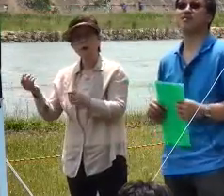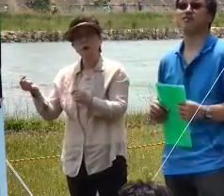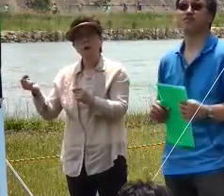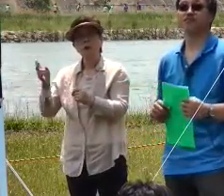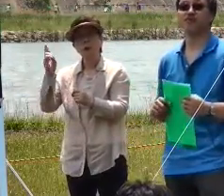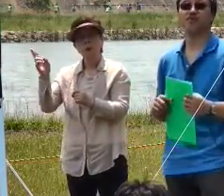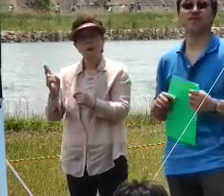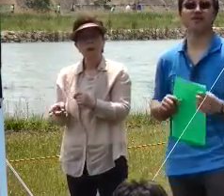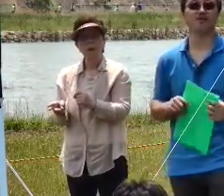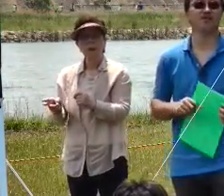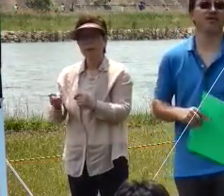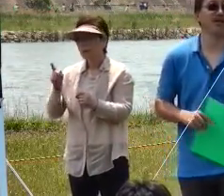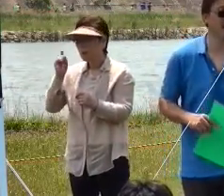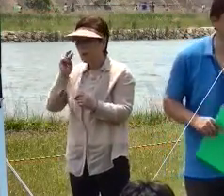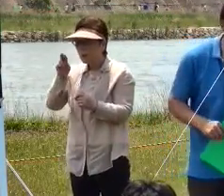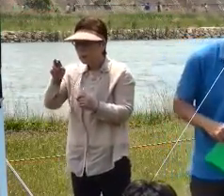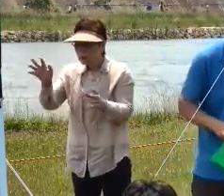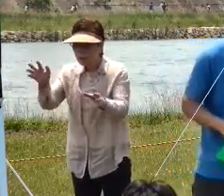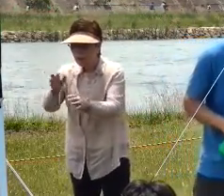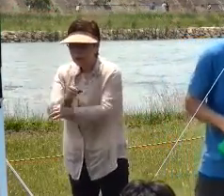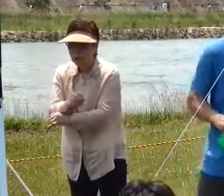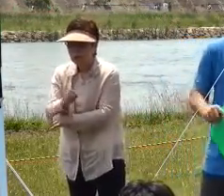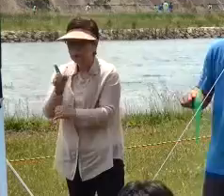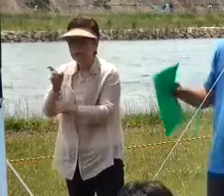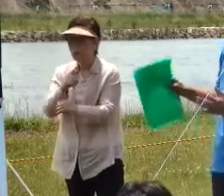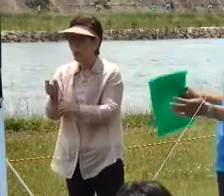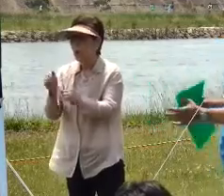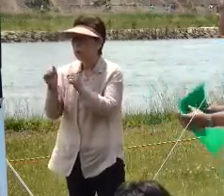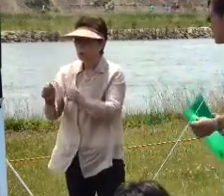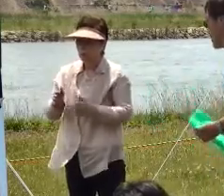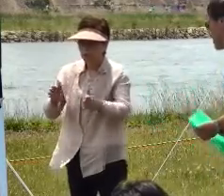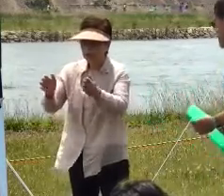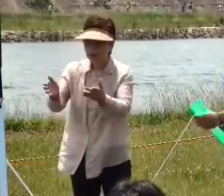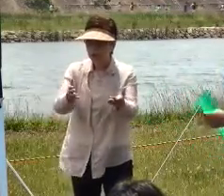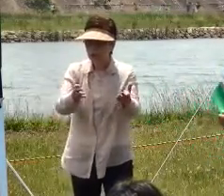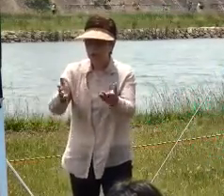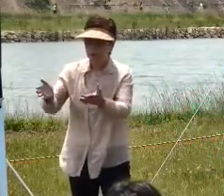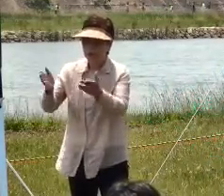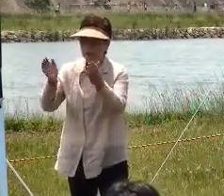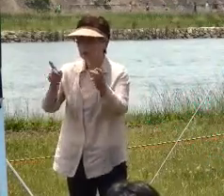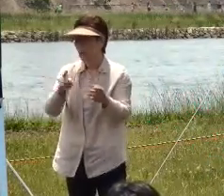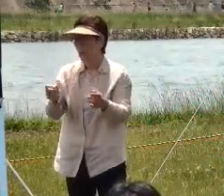ように見失われている人はいないか、道に迷っている人はいないか、